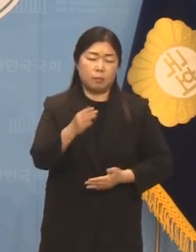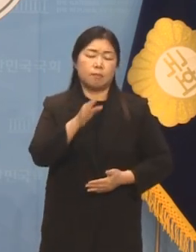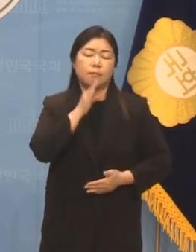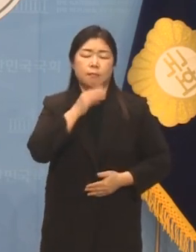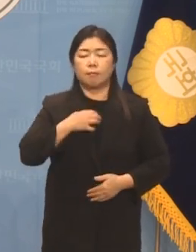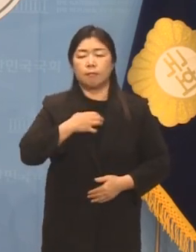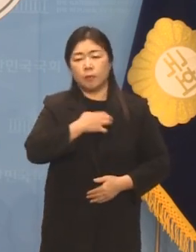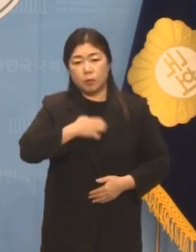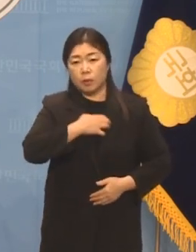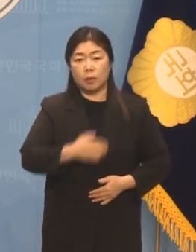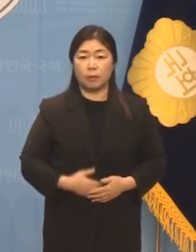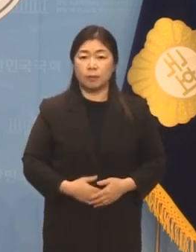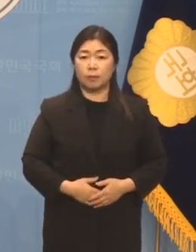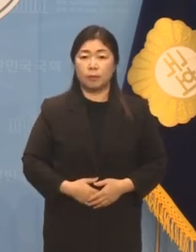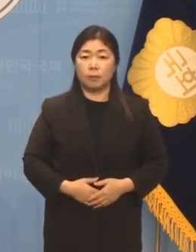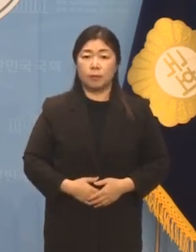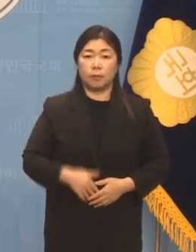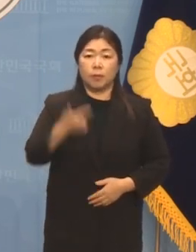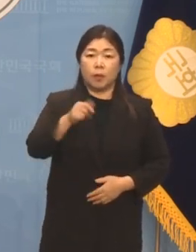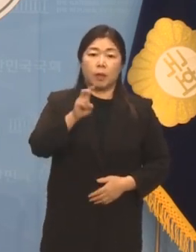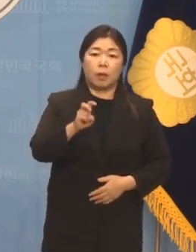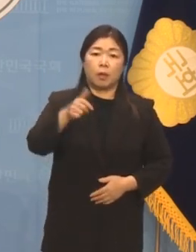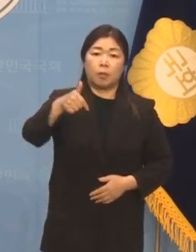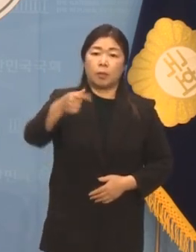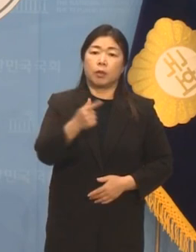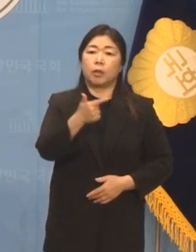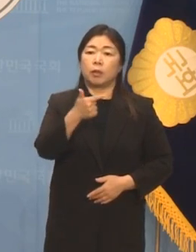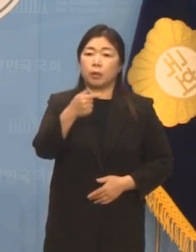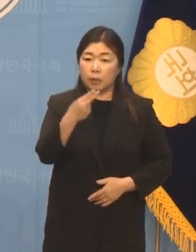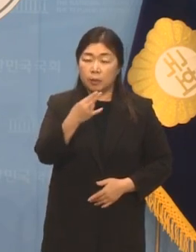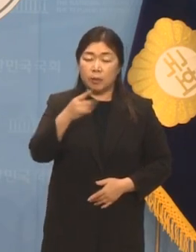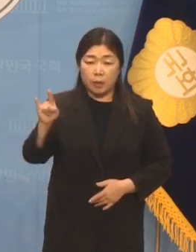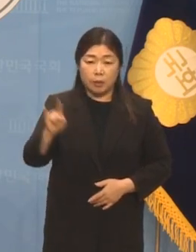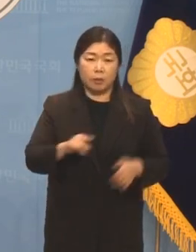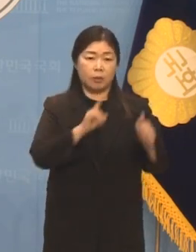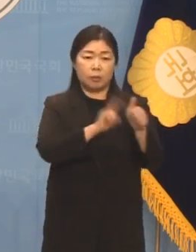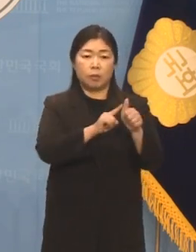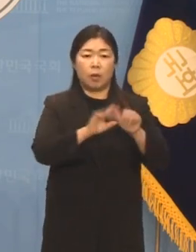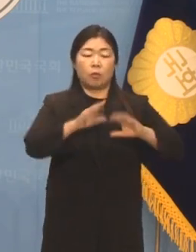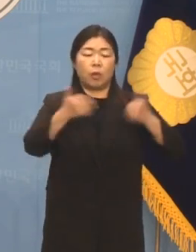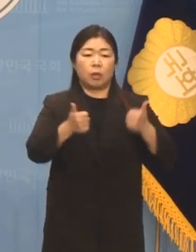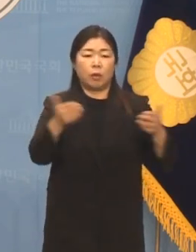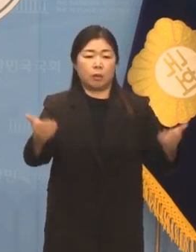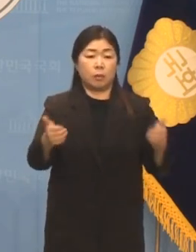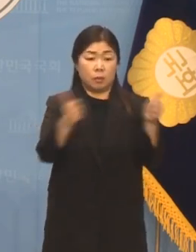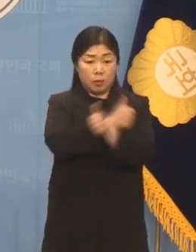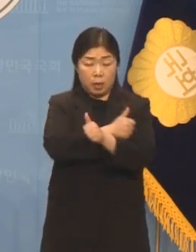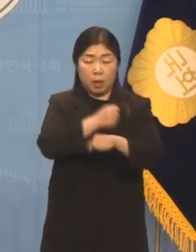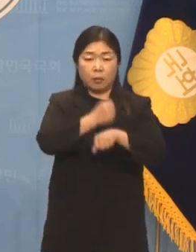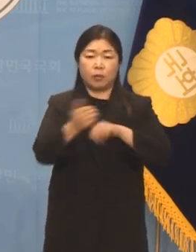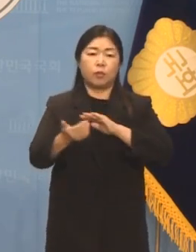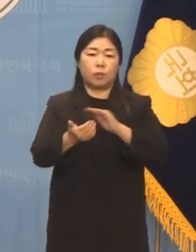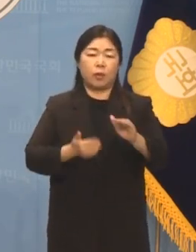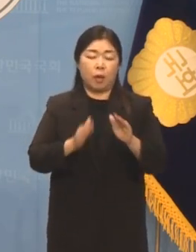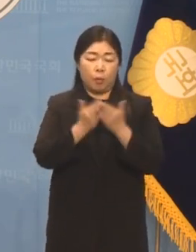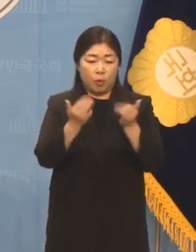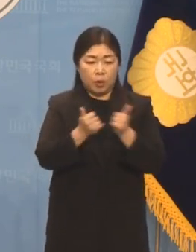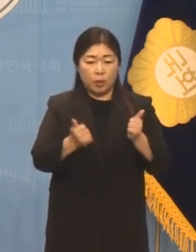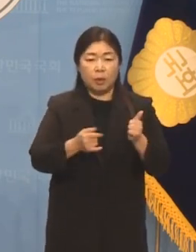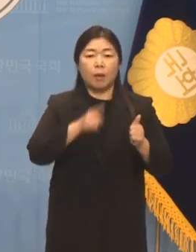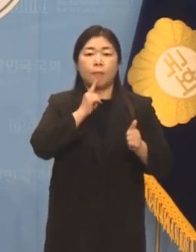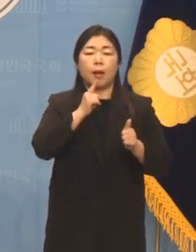우려스럽습니다 승계인은 국민의 대표인 국회의원을 승계하기 전에 자신의 혐 원동에 대해